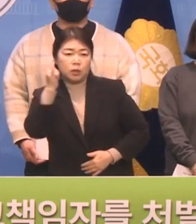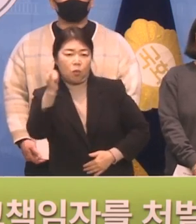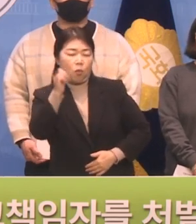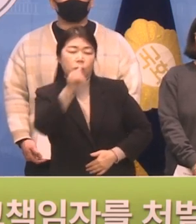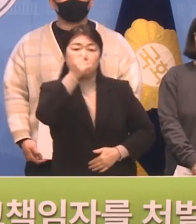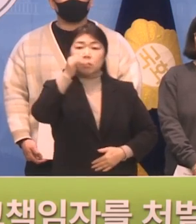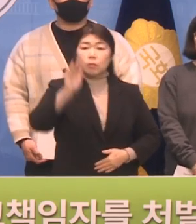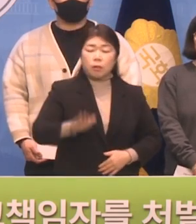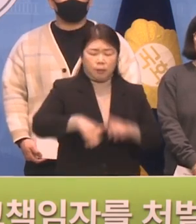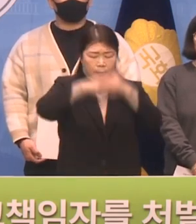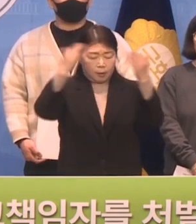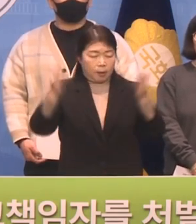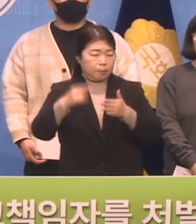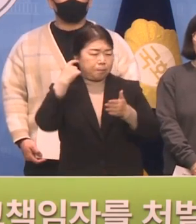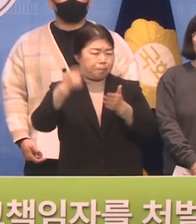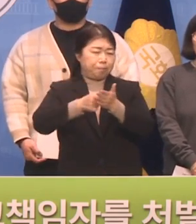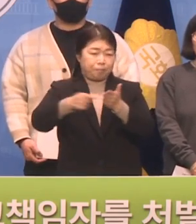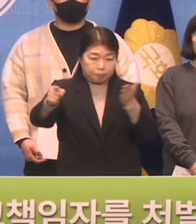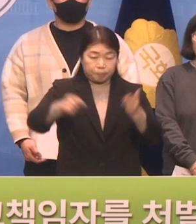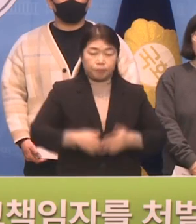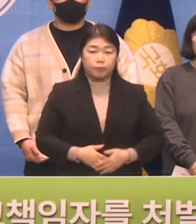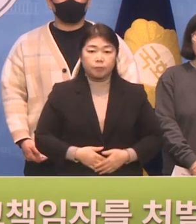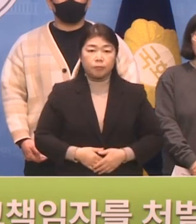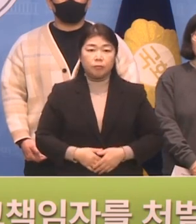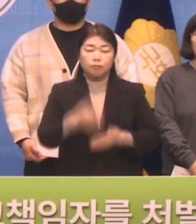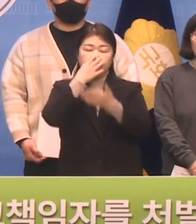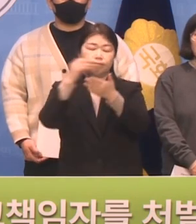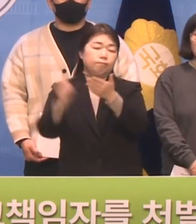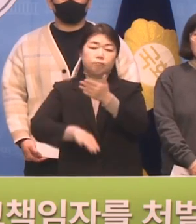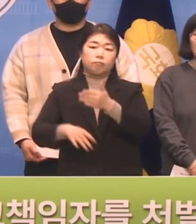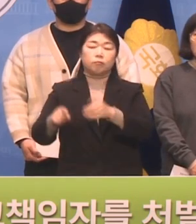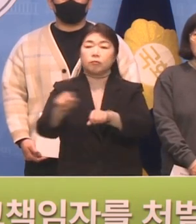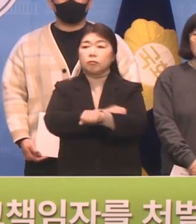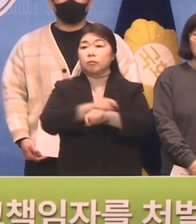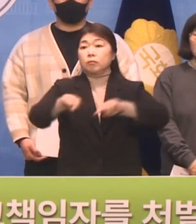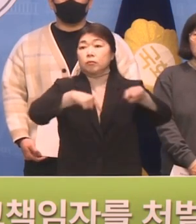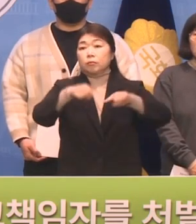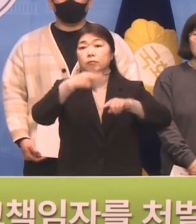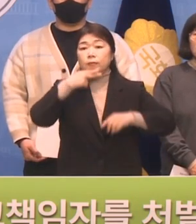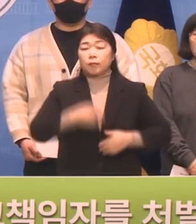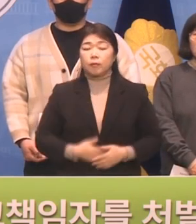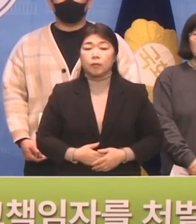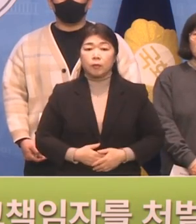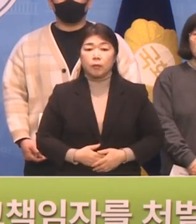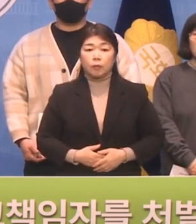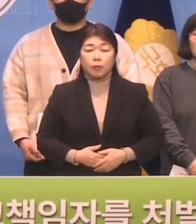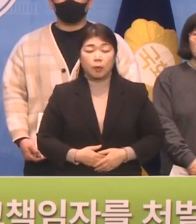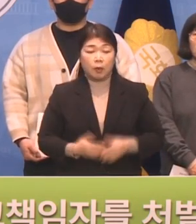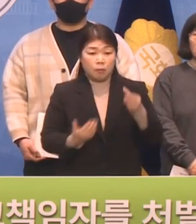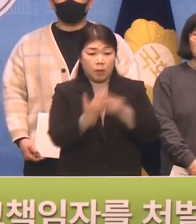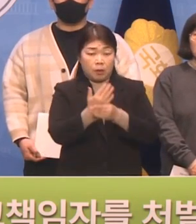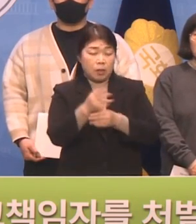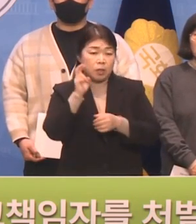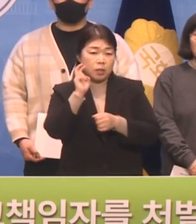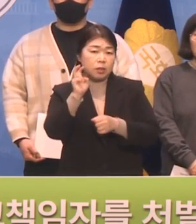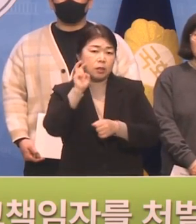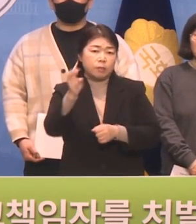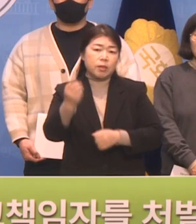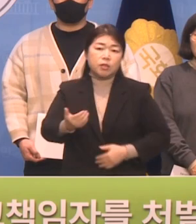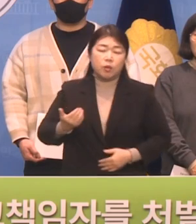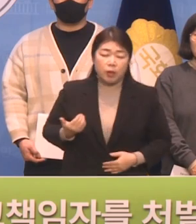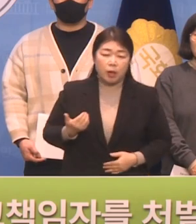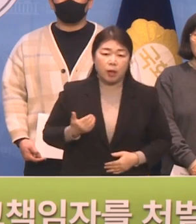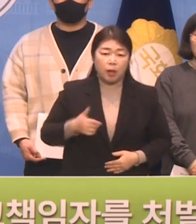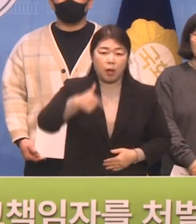있었음에도 모두 무시되었고 조치는 없었습니다. 참사 발생 20일 전에 궁평이